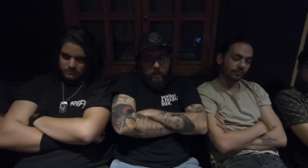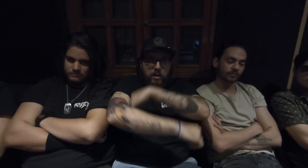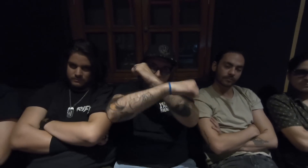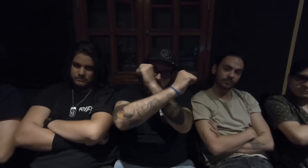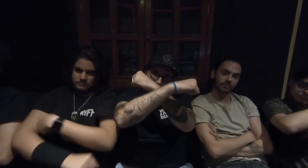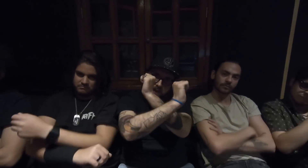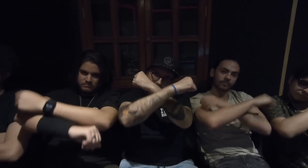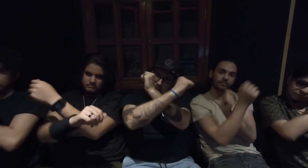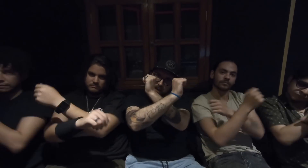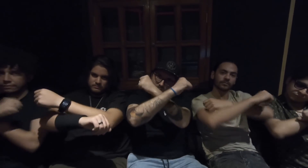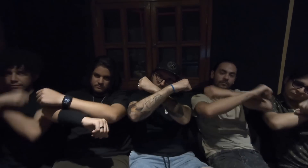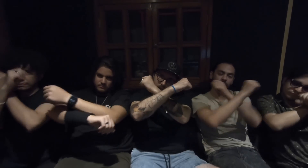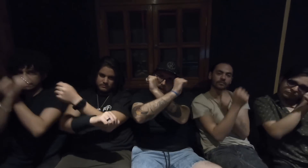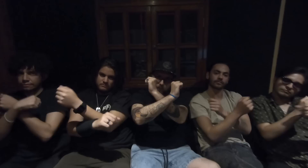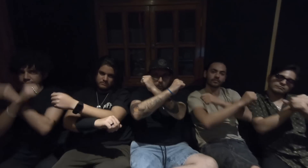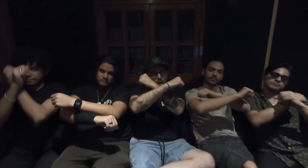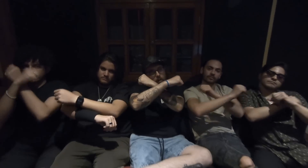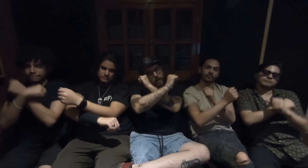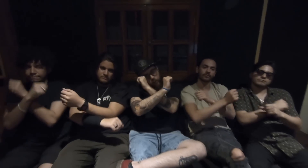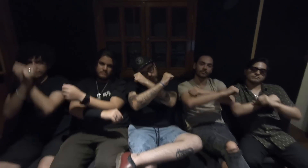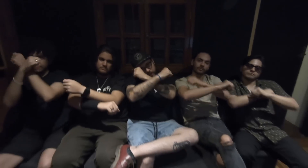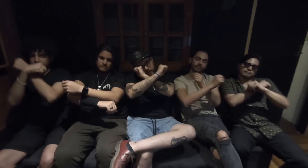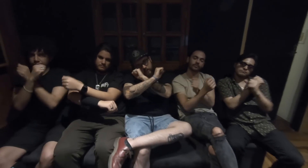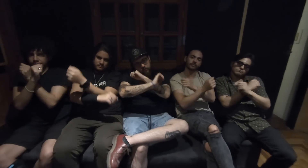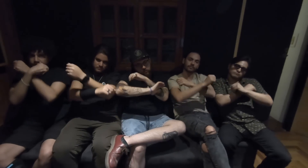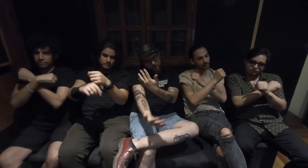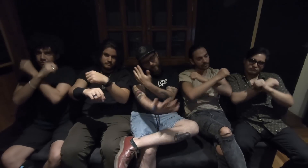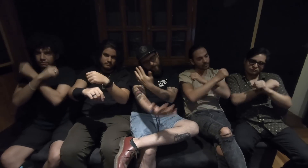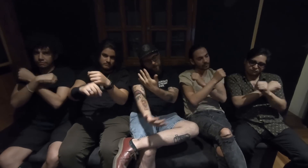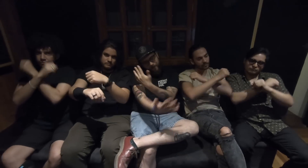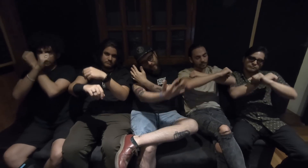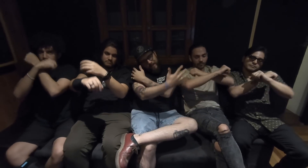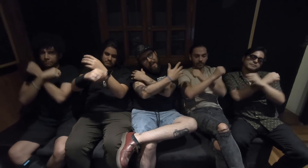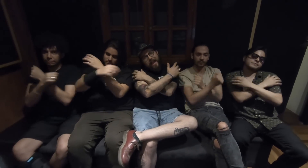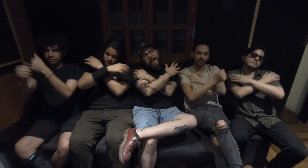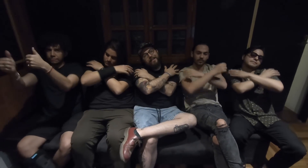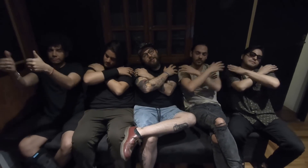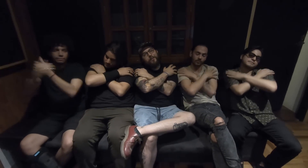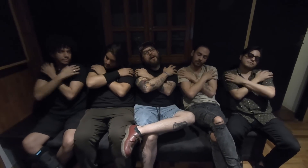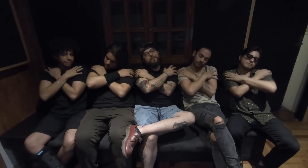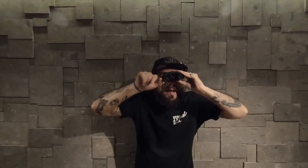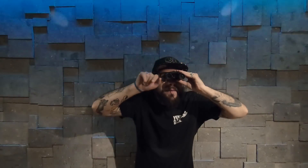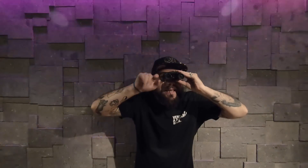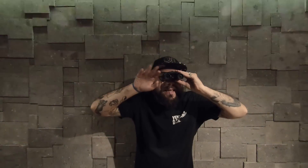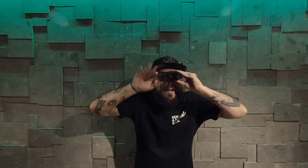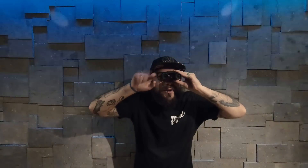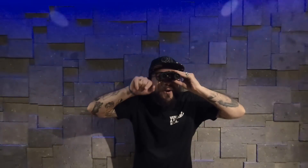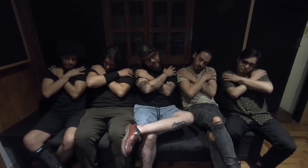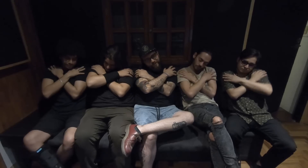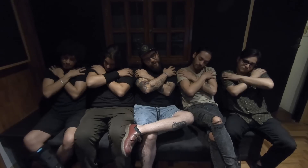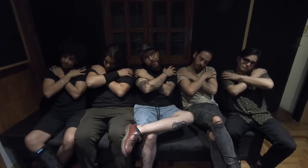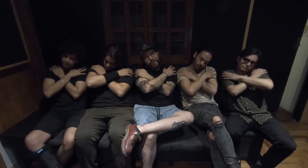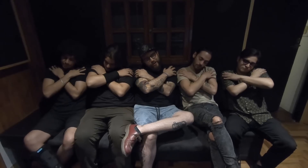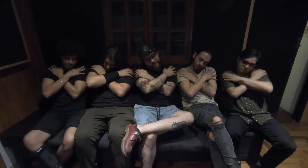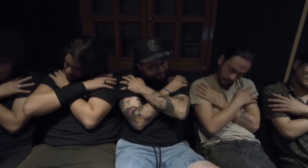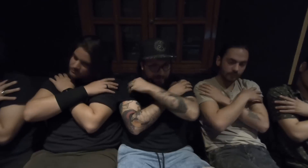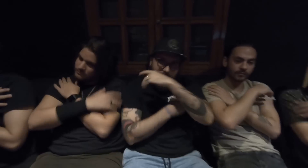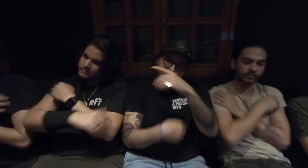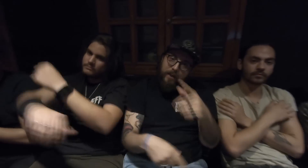te entiende y quieres llorar, toma un disco, es tu amigo. Si la